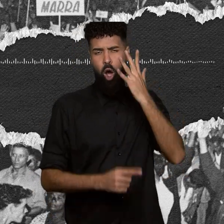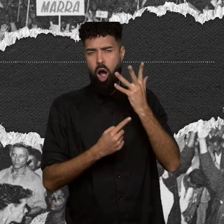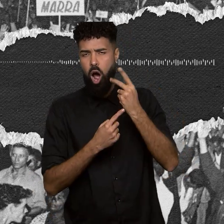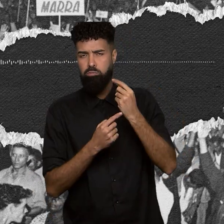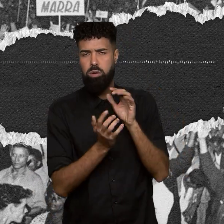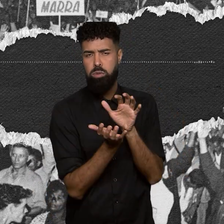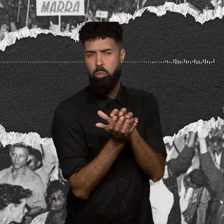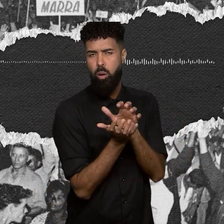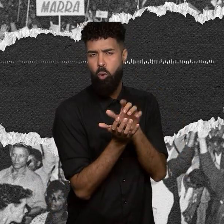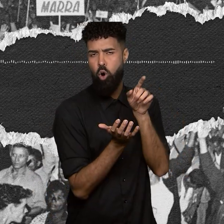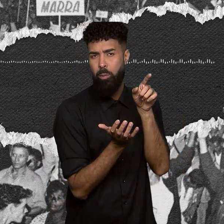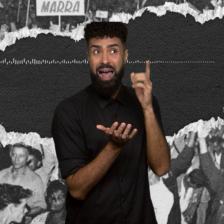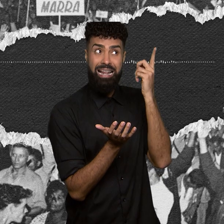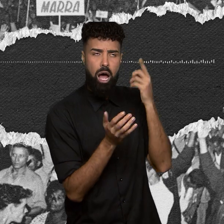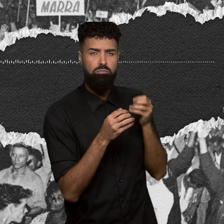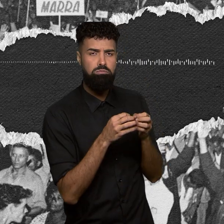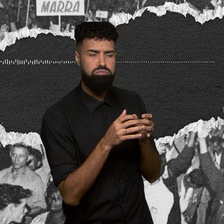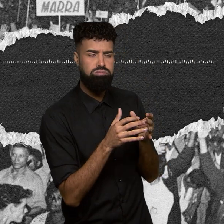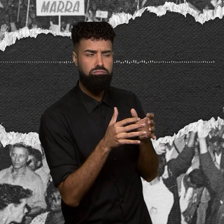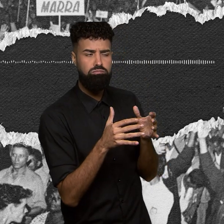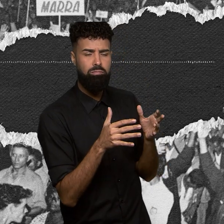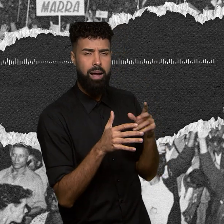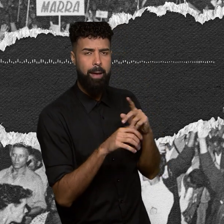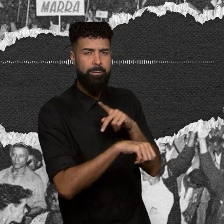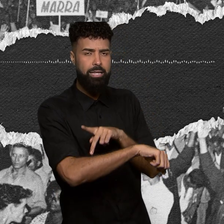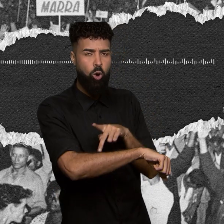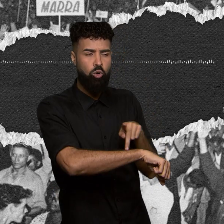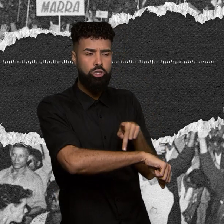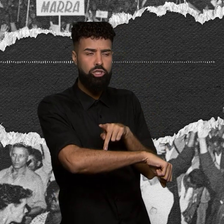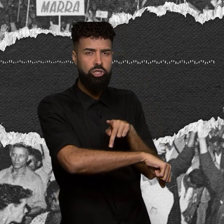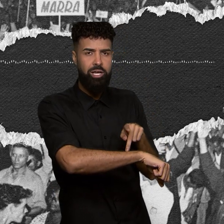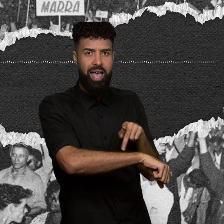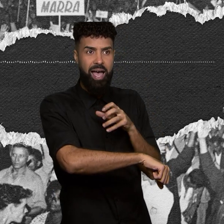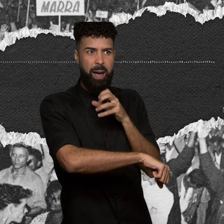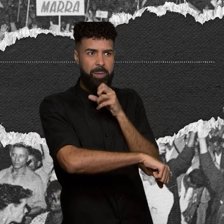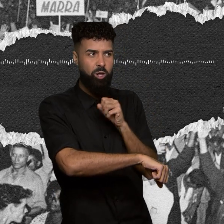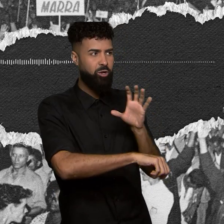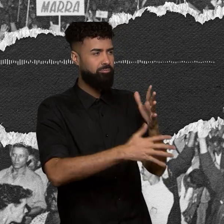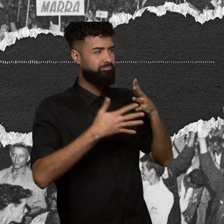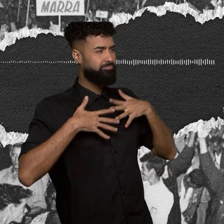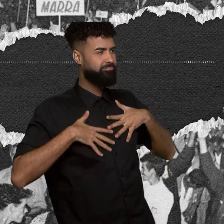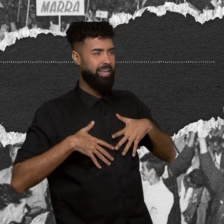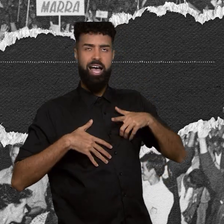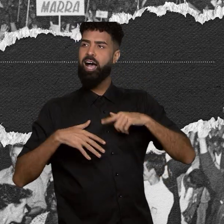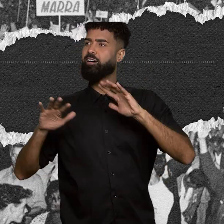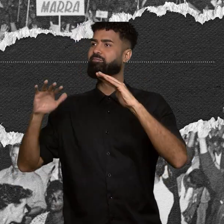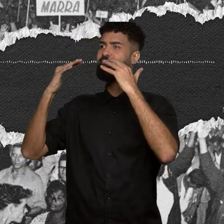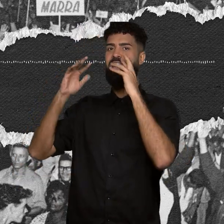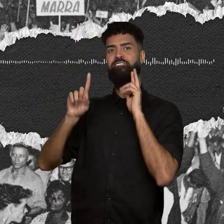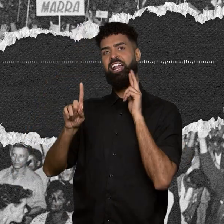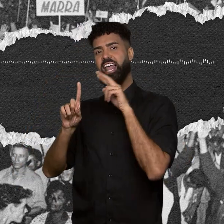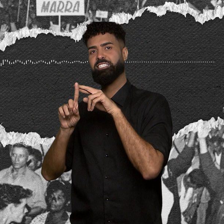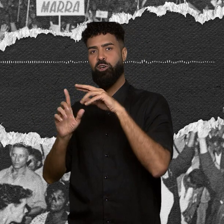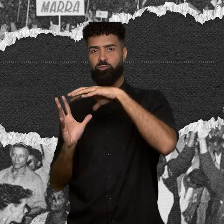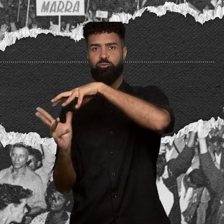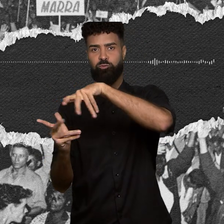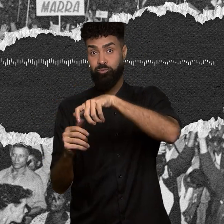começou a ganhar corpo a pedagogia que o colocou entre os grandes pensadores do mundo. O que eu estava buscando era exatamente